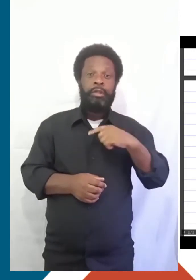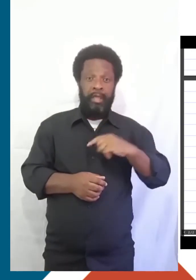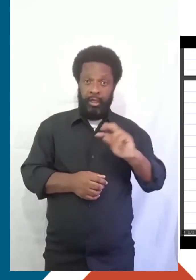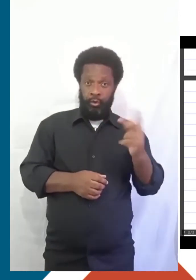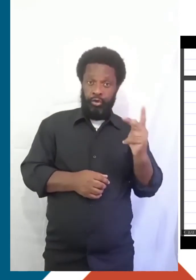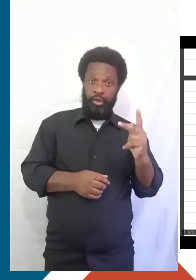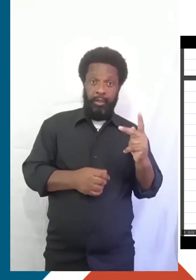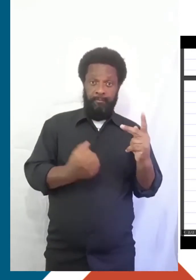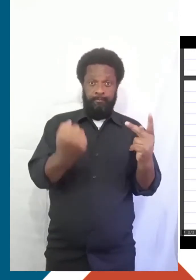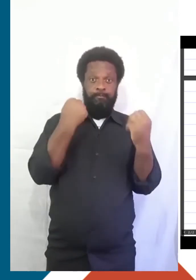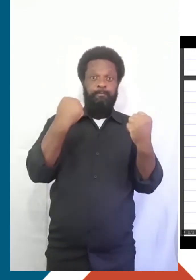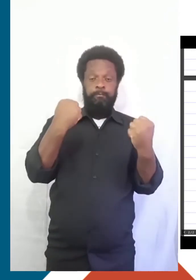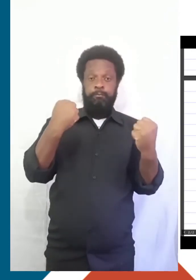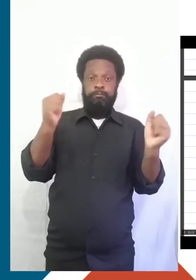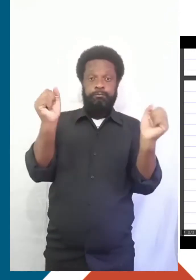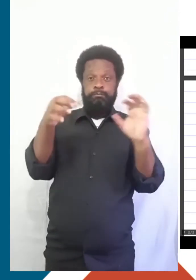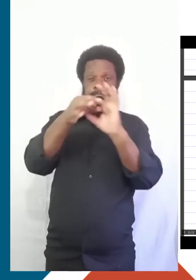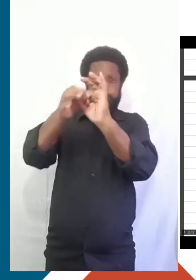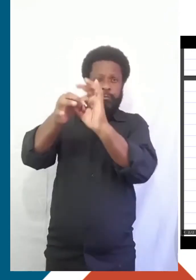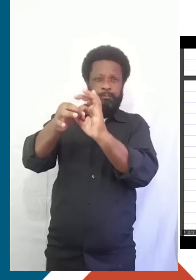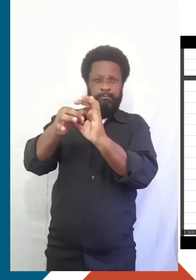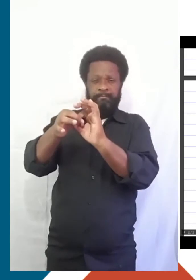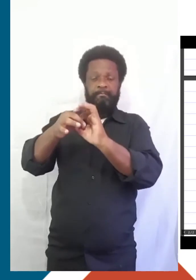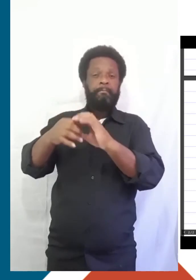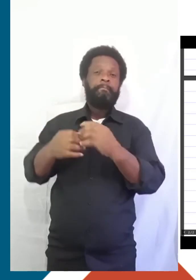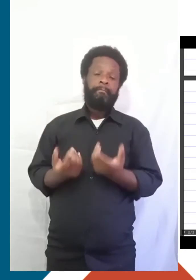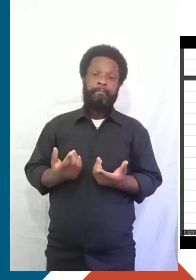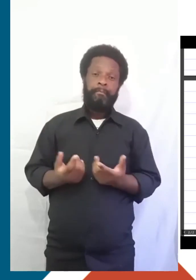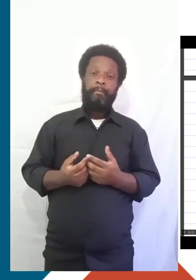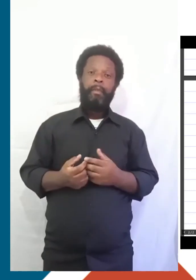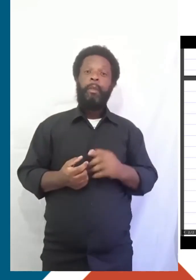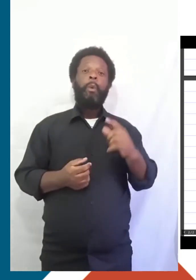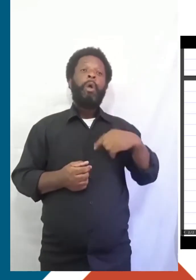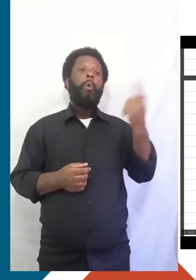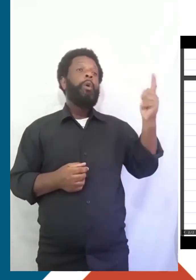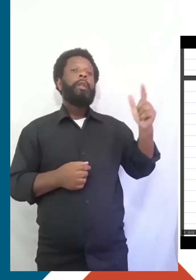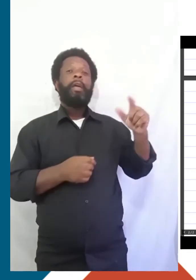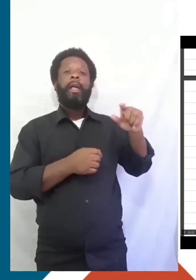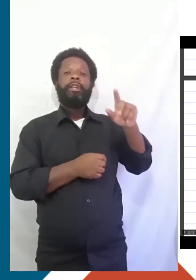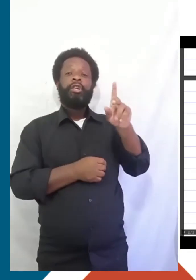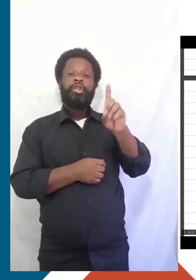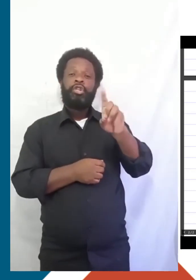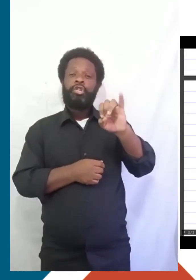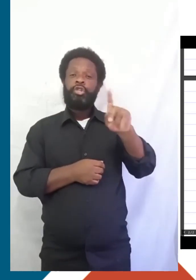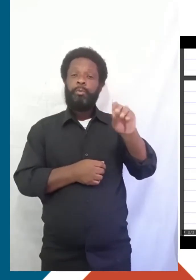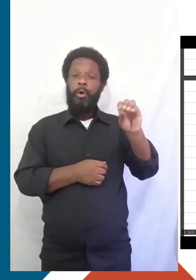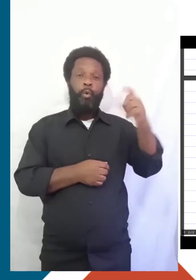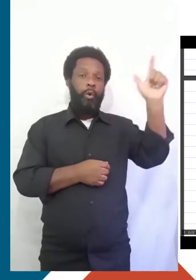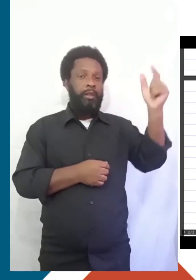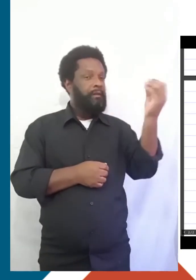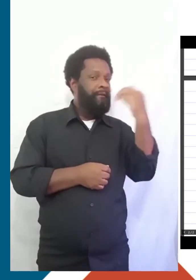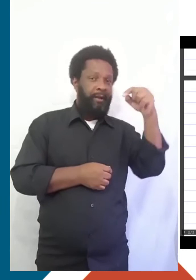a gente tem essa ligação de hidrogênio que ela é mais forte do que a ligação